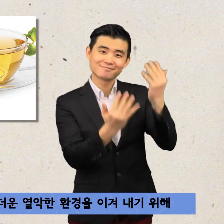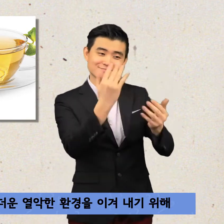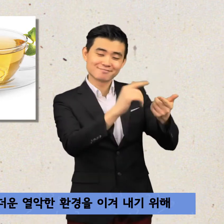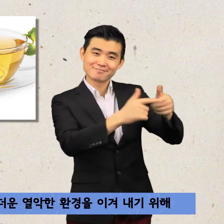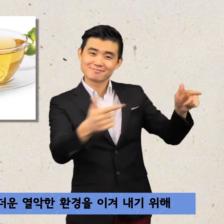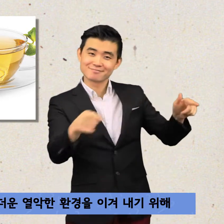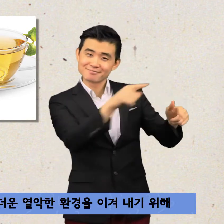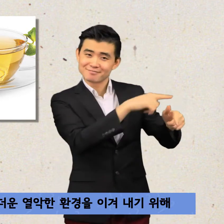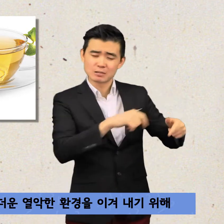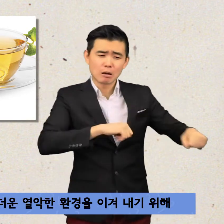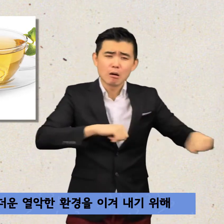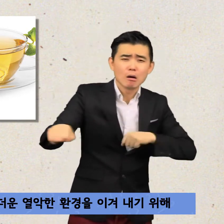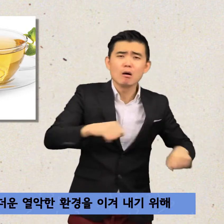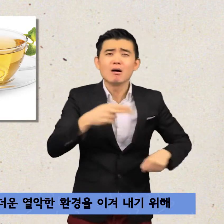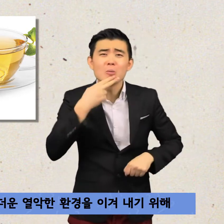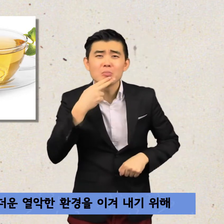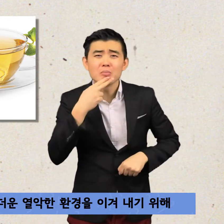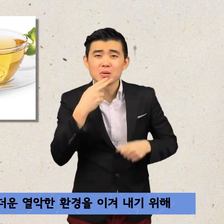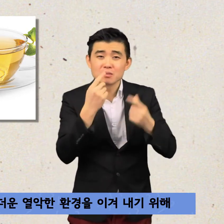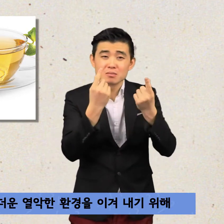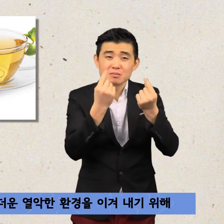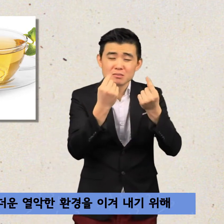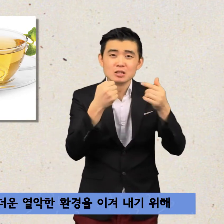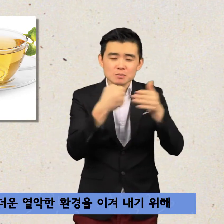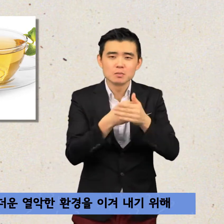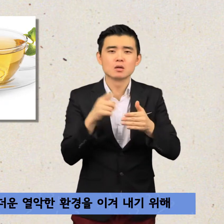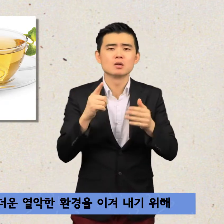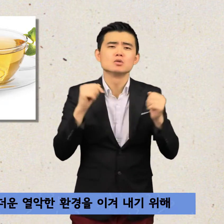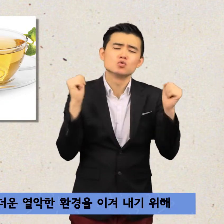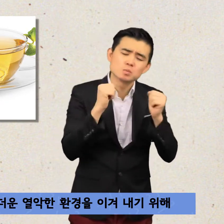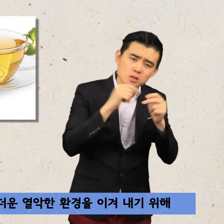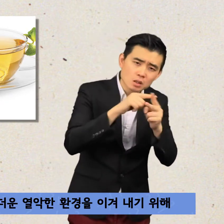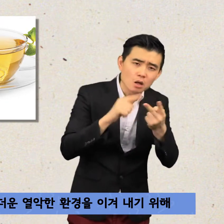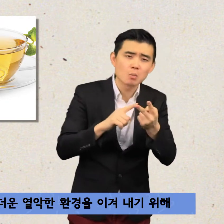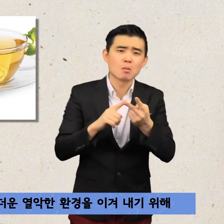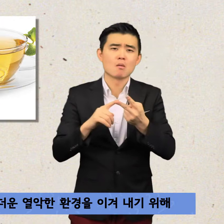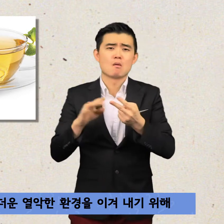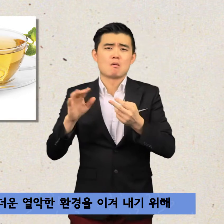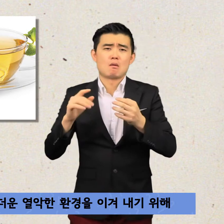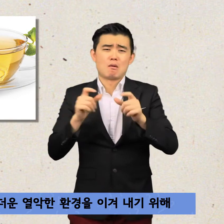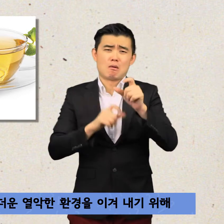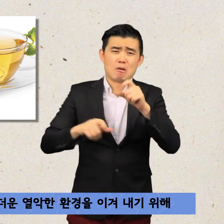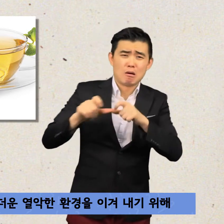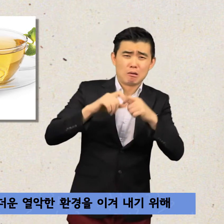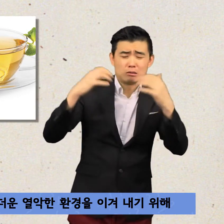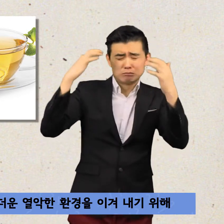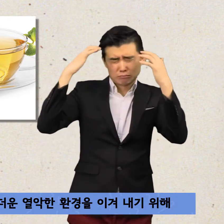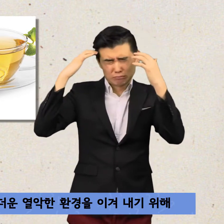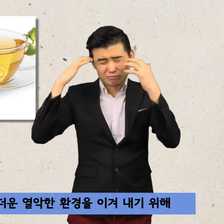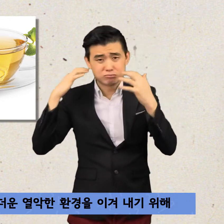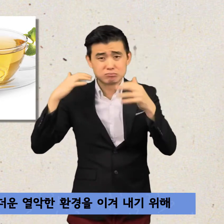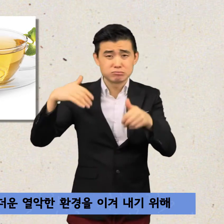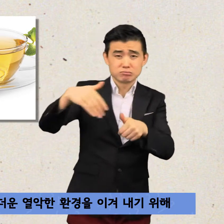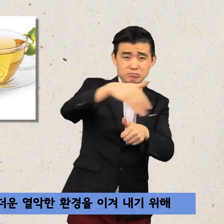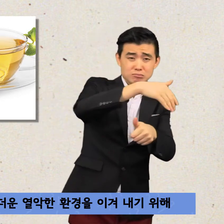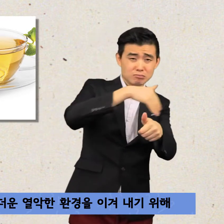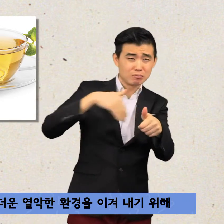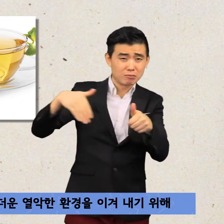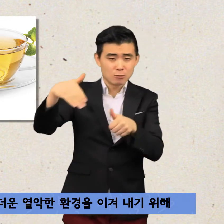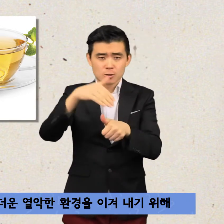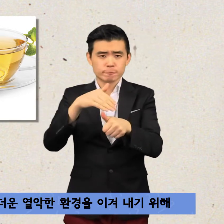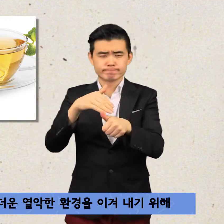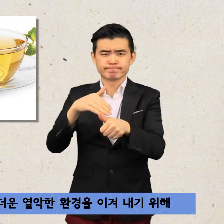식물은 움직일 수 없어서 춥거나 더운 열악한 환경을 이겨내기 위해